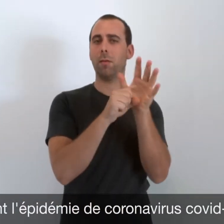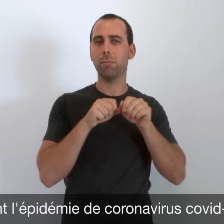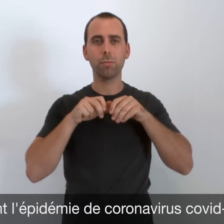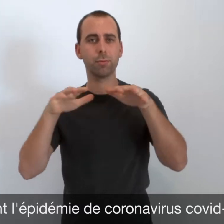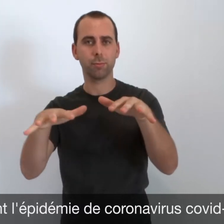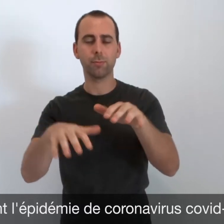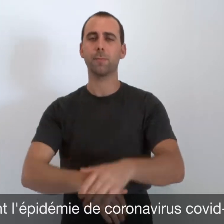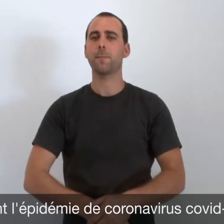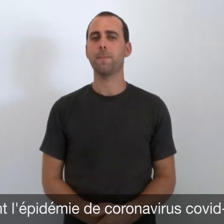Covid-19.